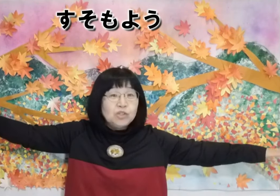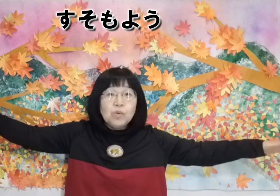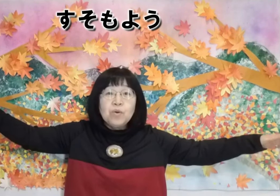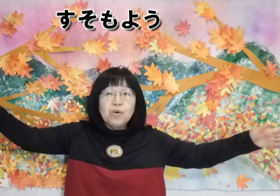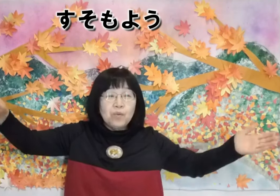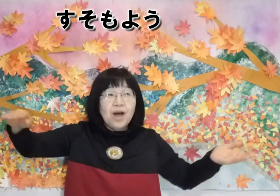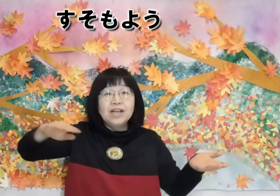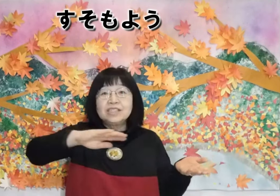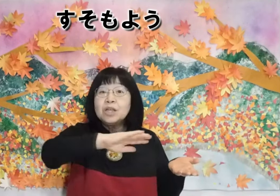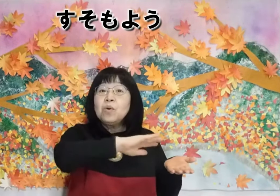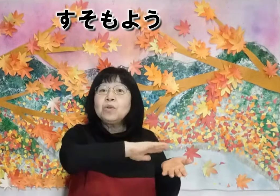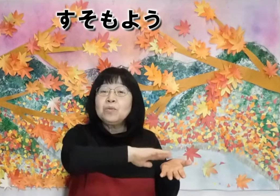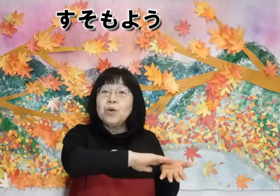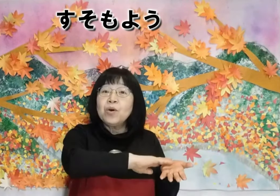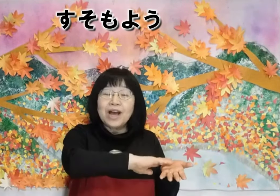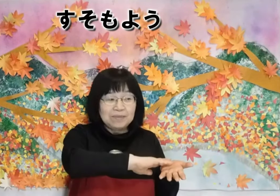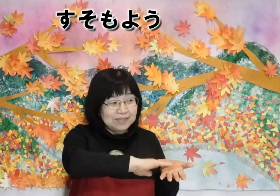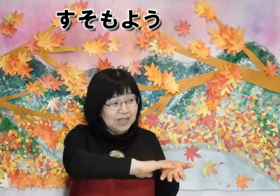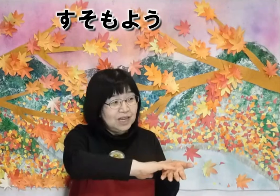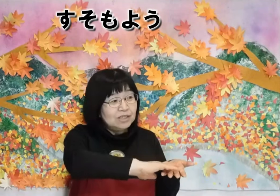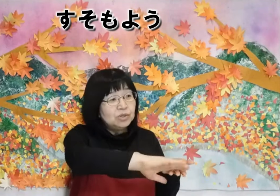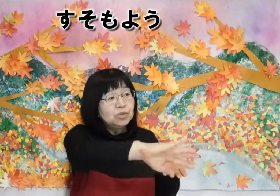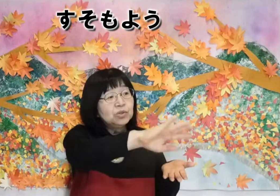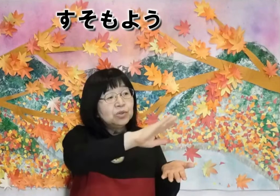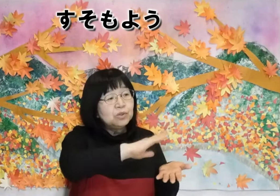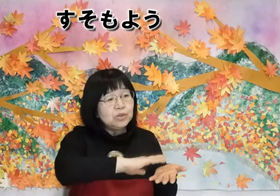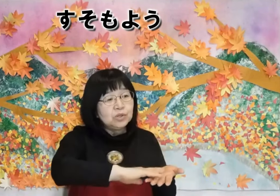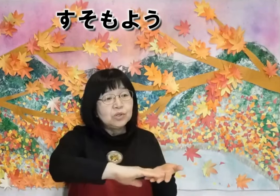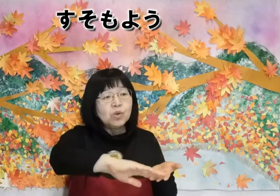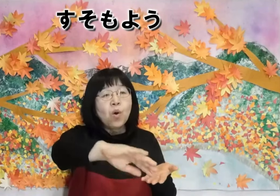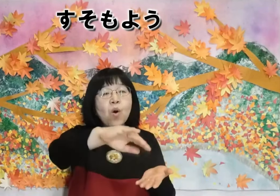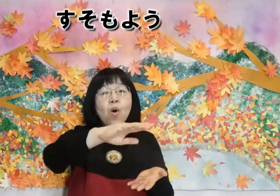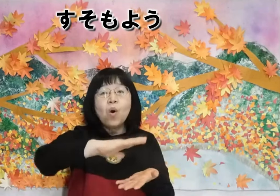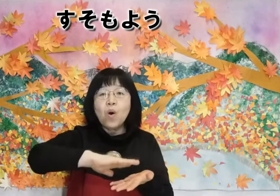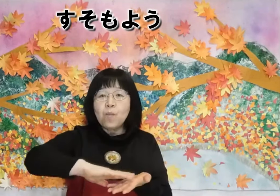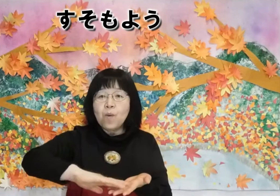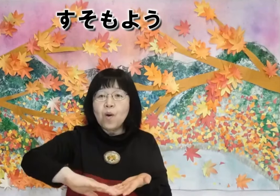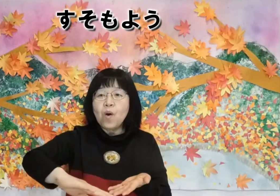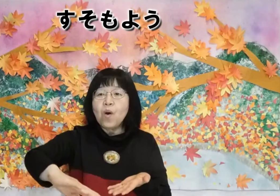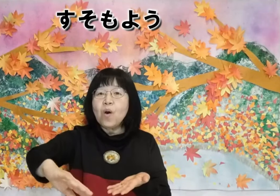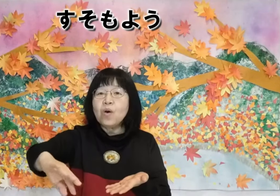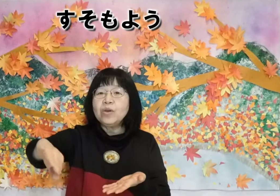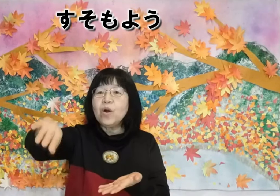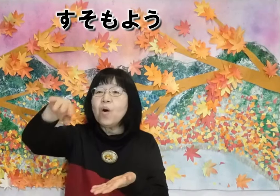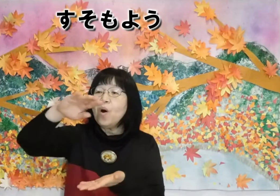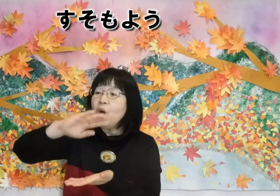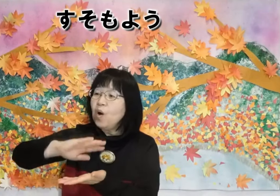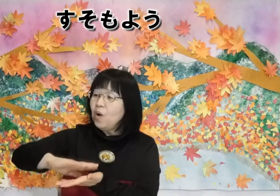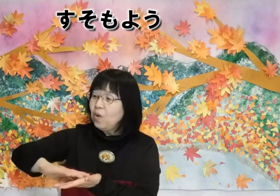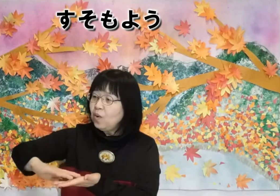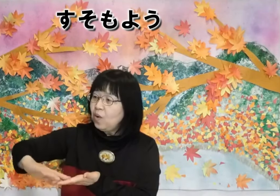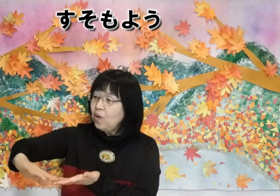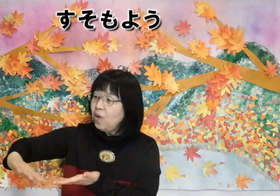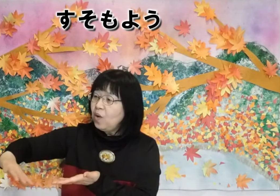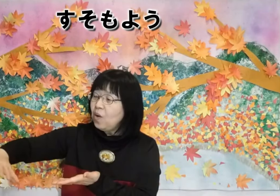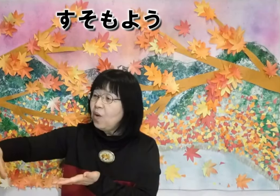模様は下の方に模様があります。裾模様、